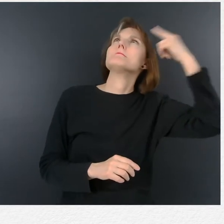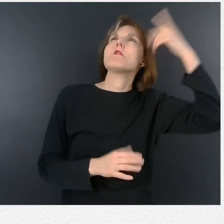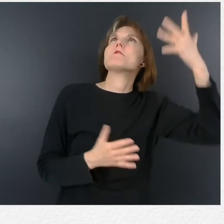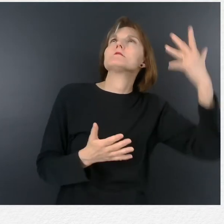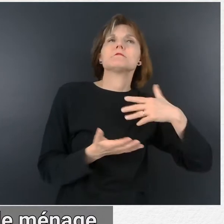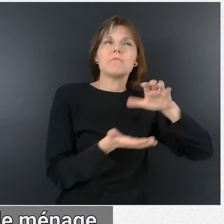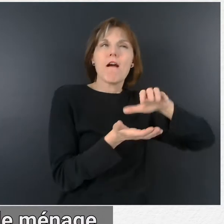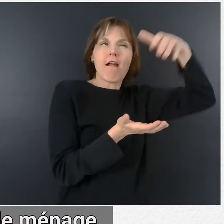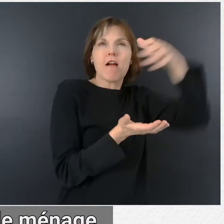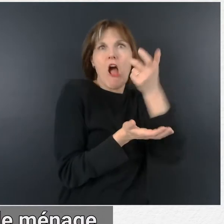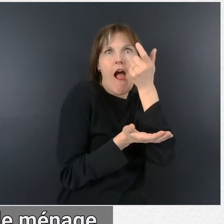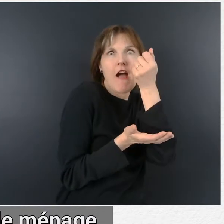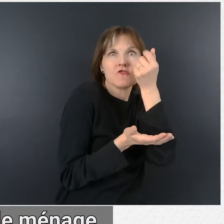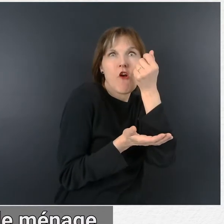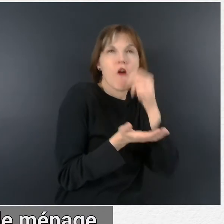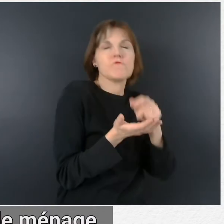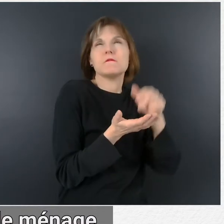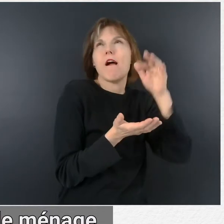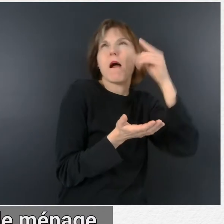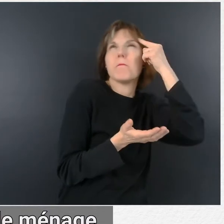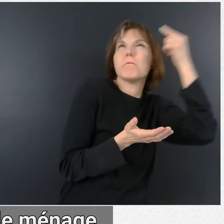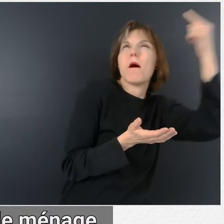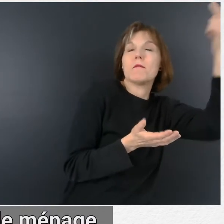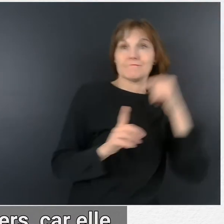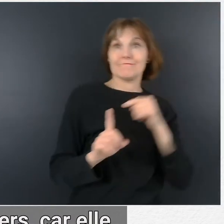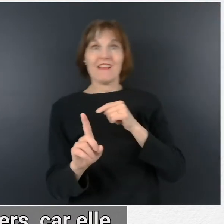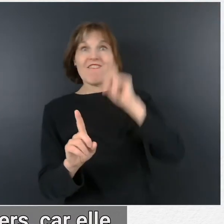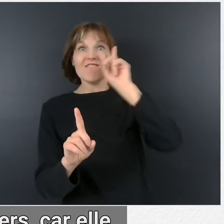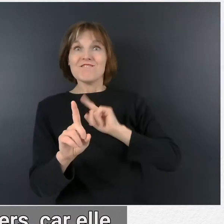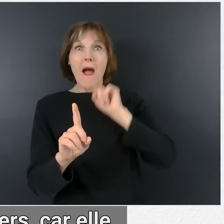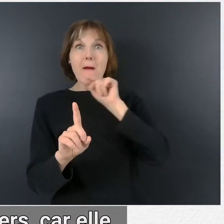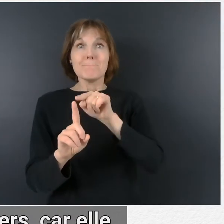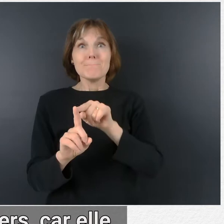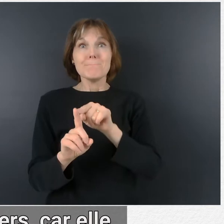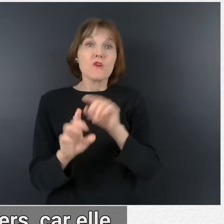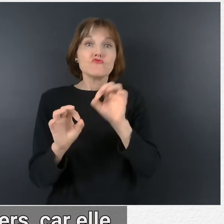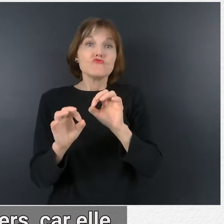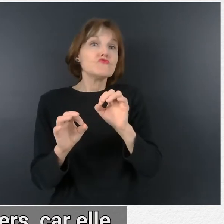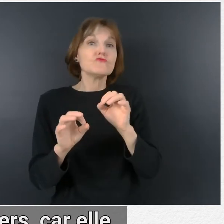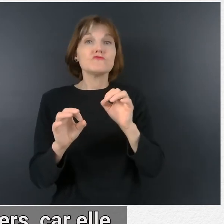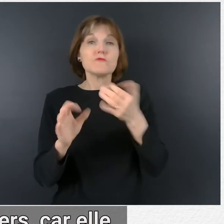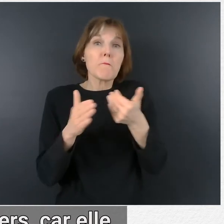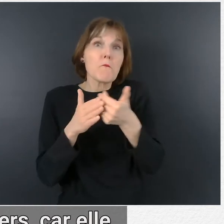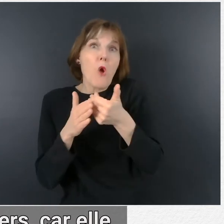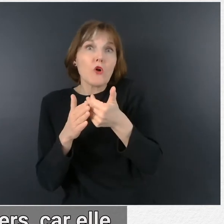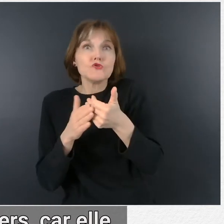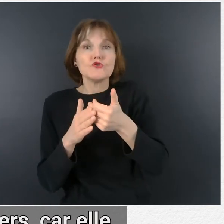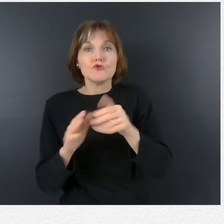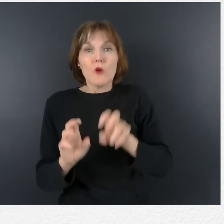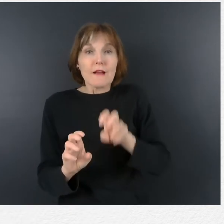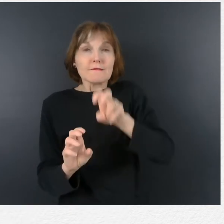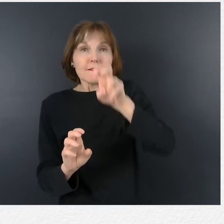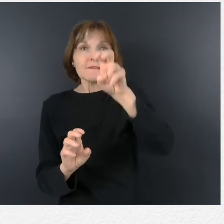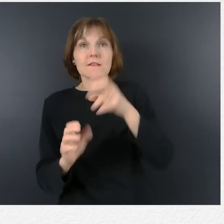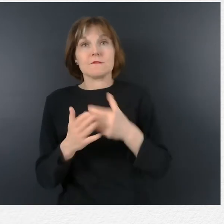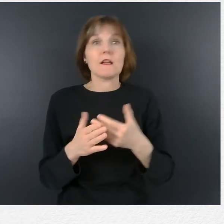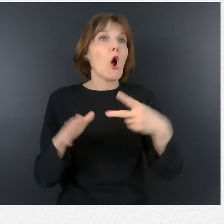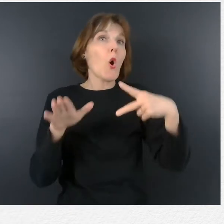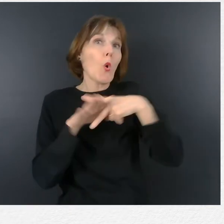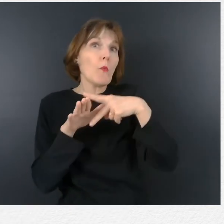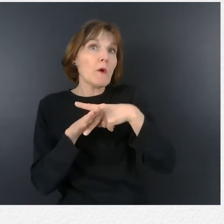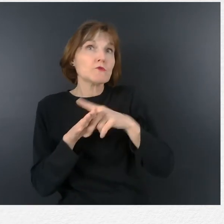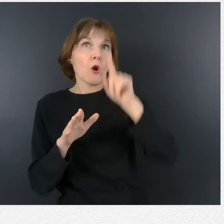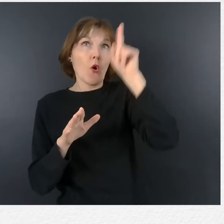fortune. Et la femme de ménage se trouvait à mi-chemin dans les escaliers, car elle avait commencé en haut et avait donné